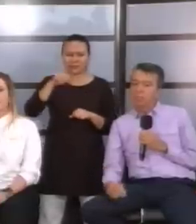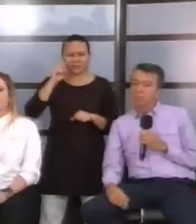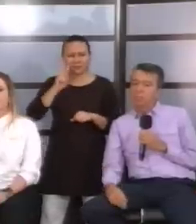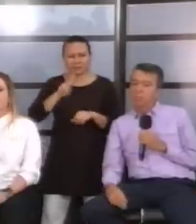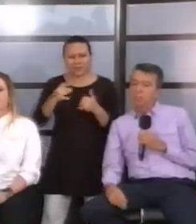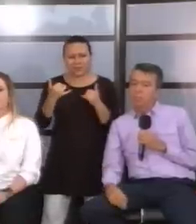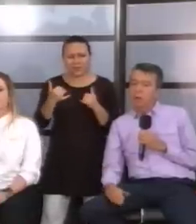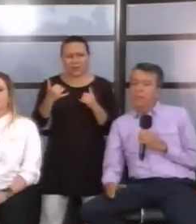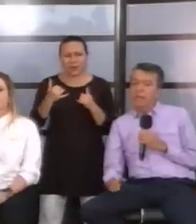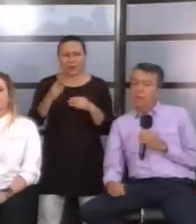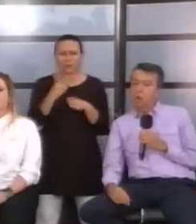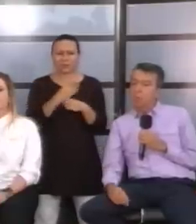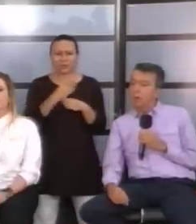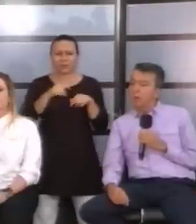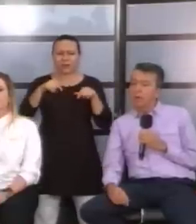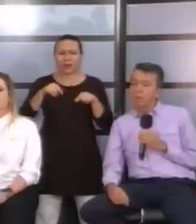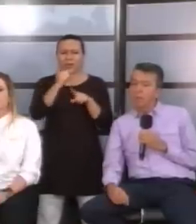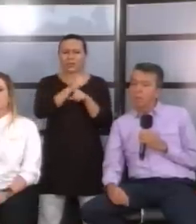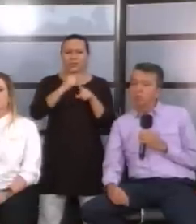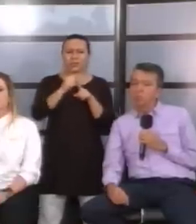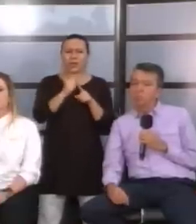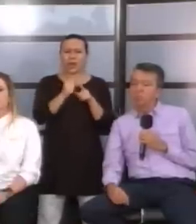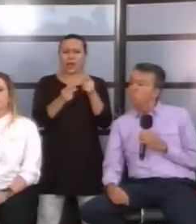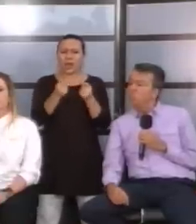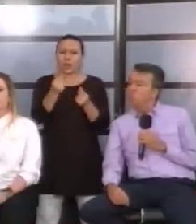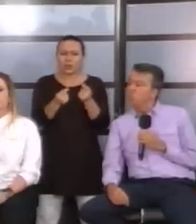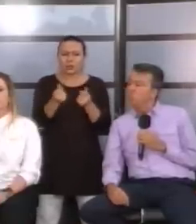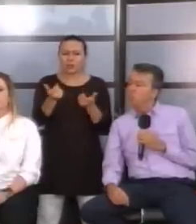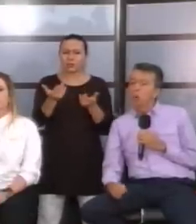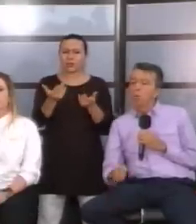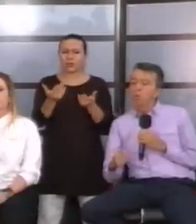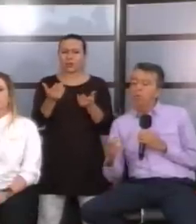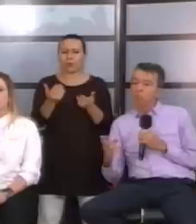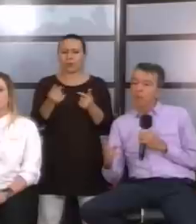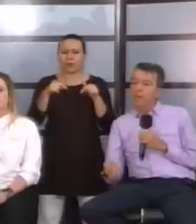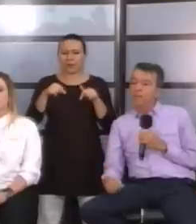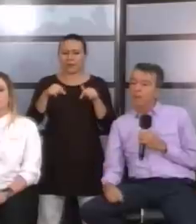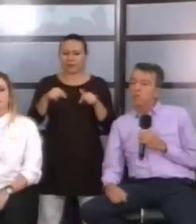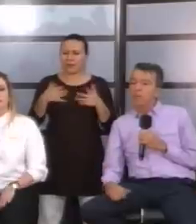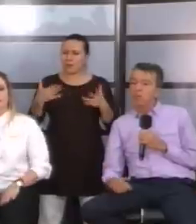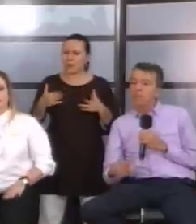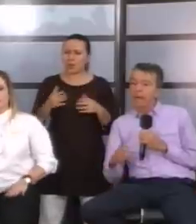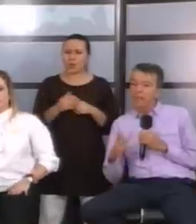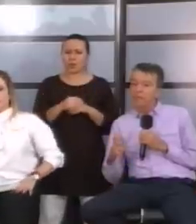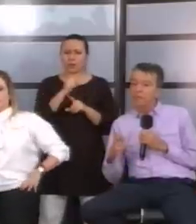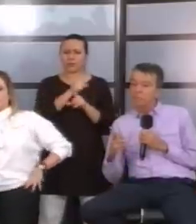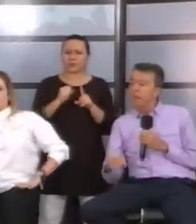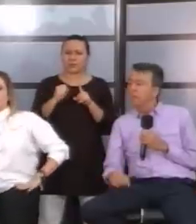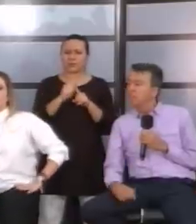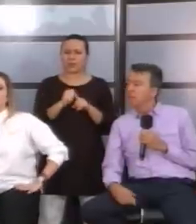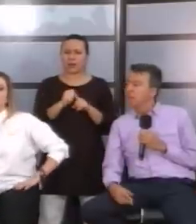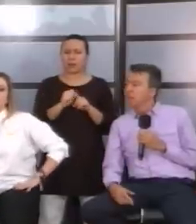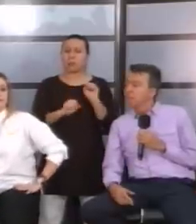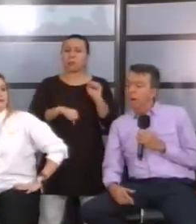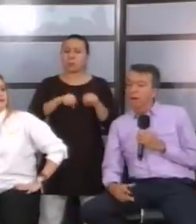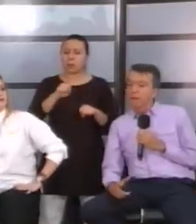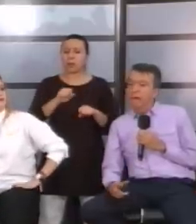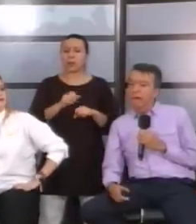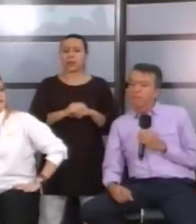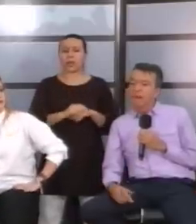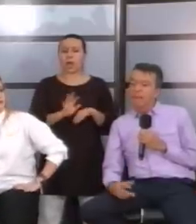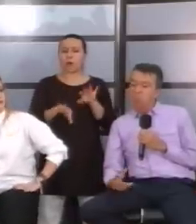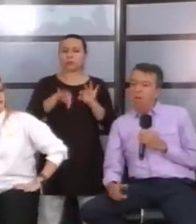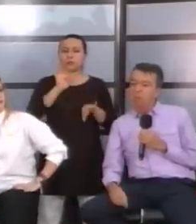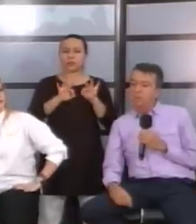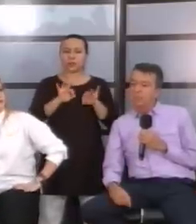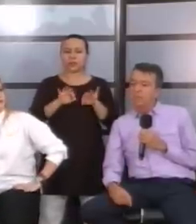social, política y económica que vivimos. ¿Cómo esta sociedad ha habido tenido alternativas viables para